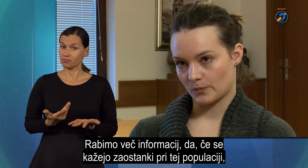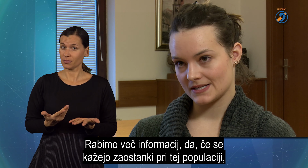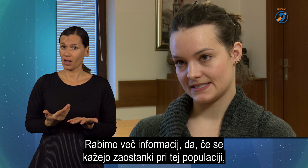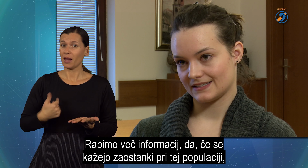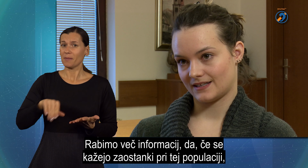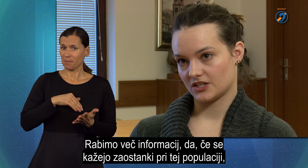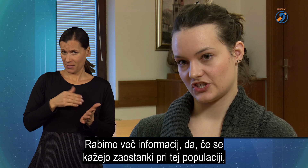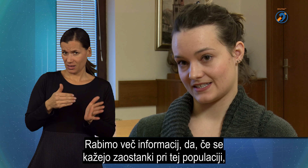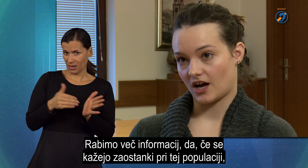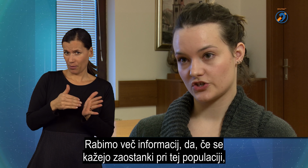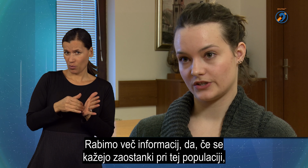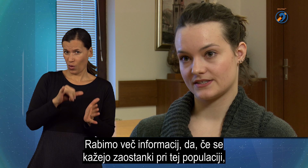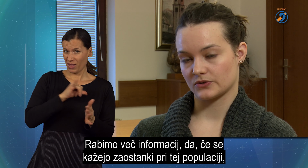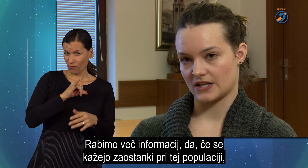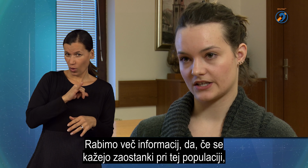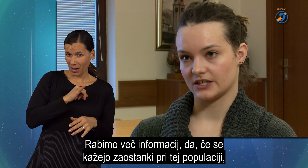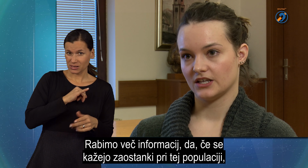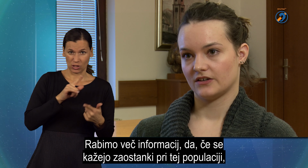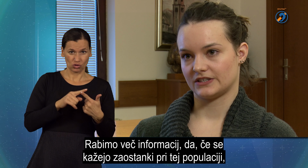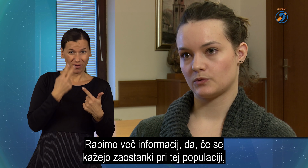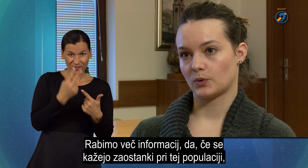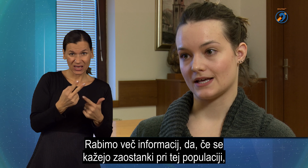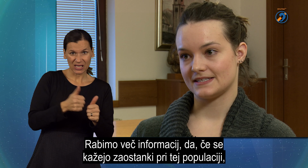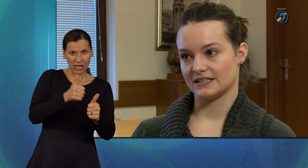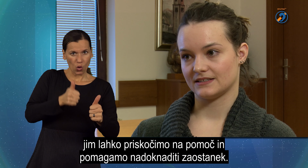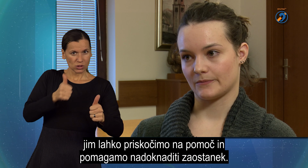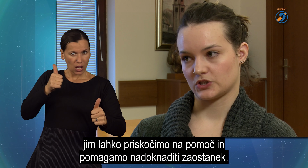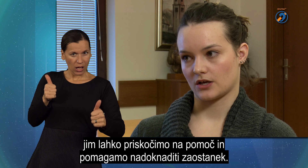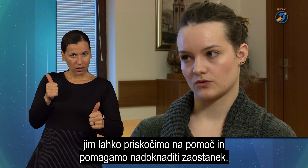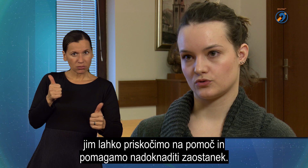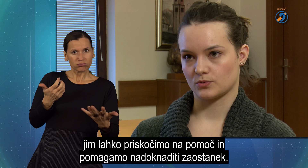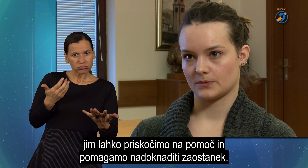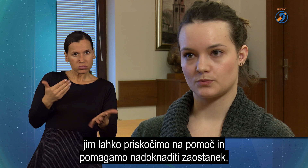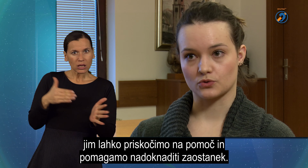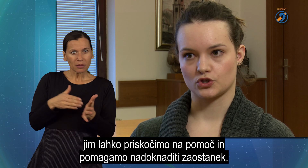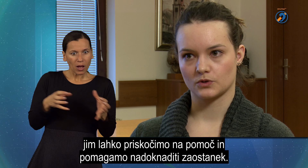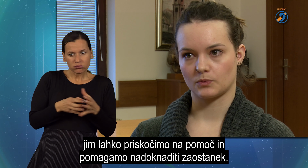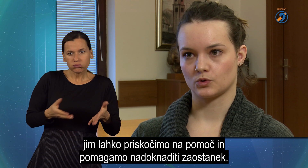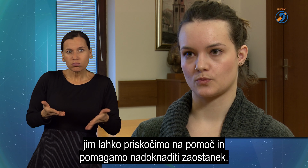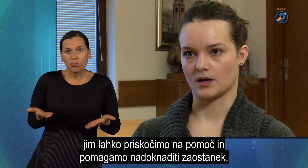Rabimo informacije, da če se kažejo neki zaostanki v tej populaciji, da jim lahko kot družba